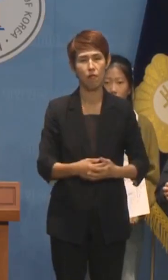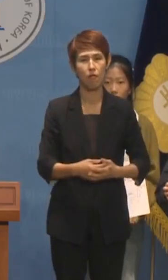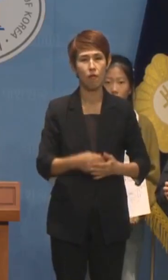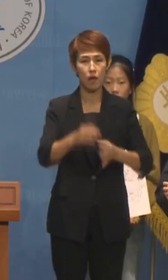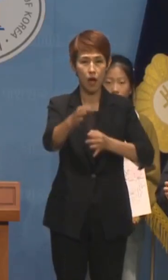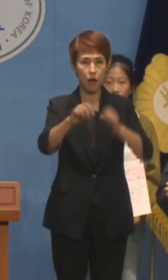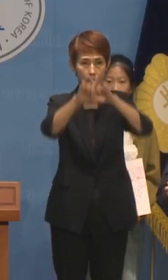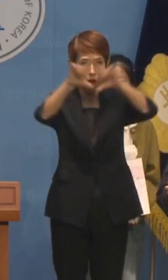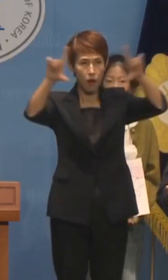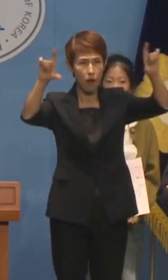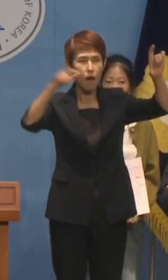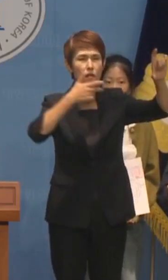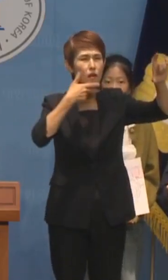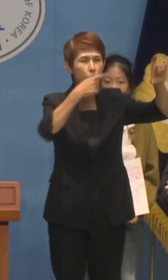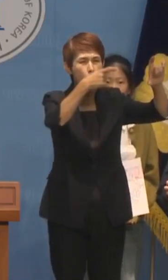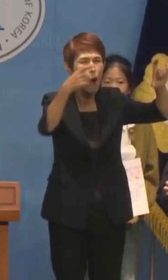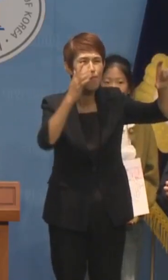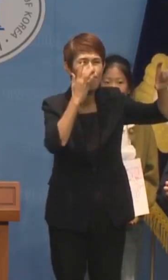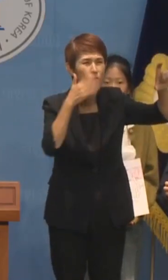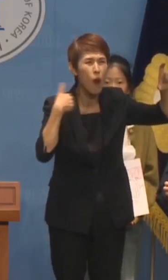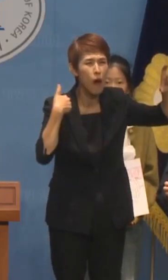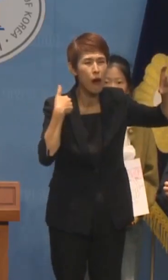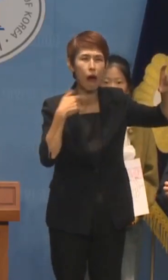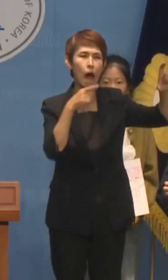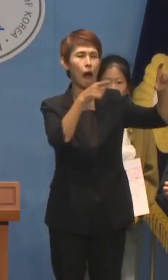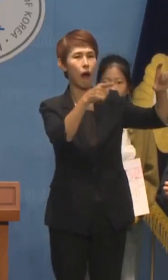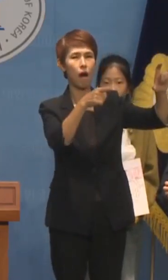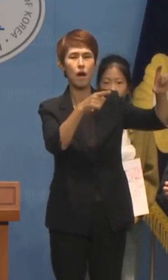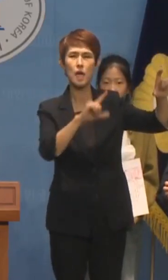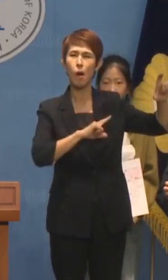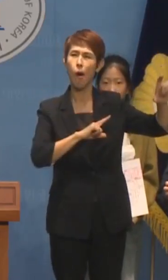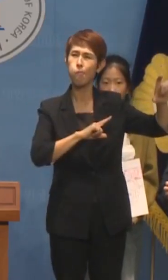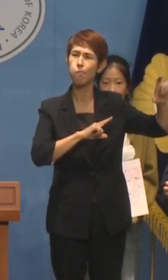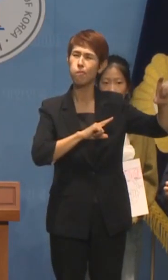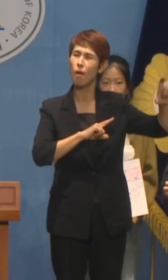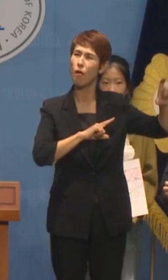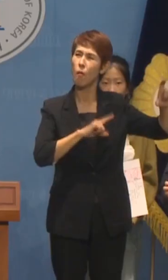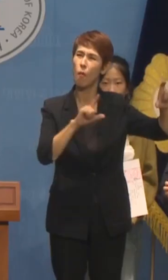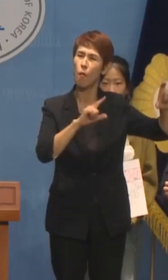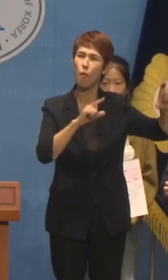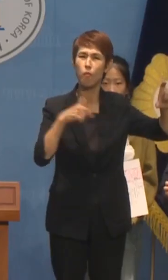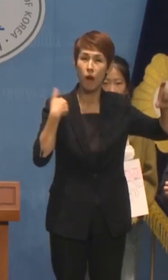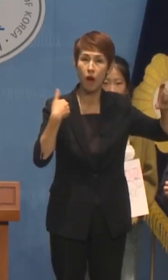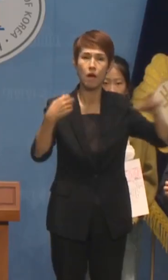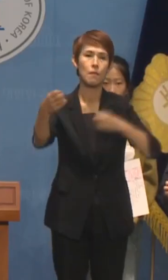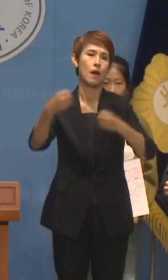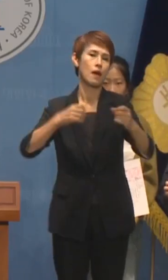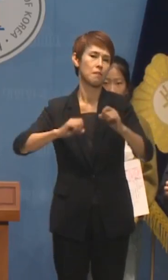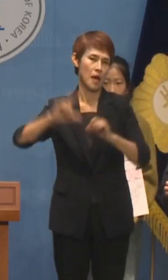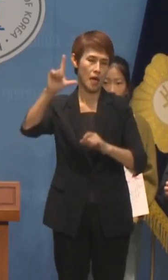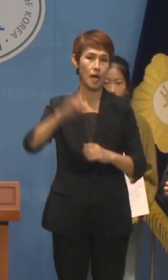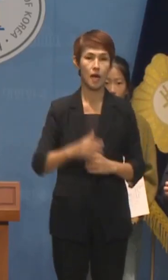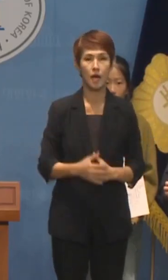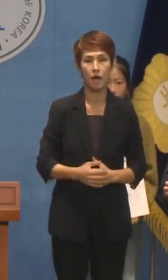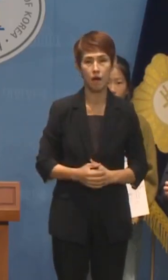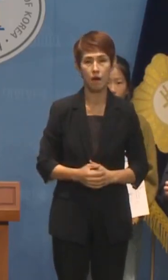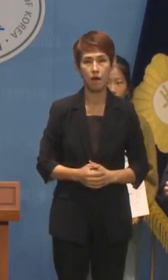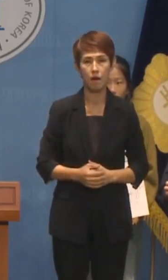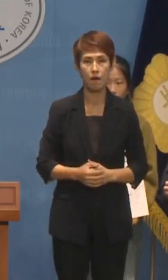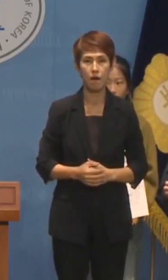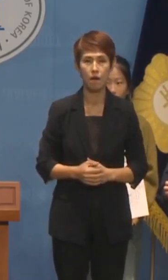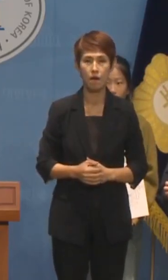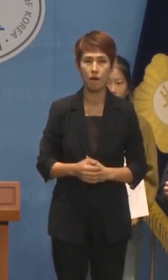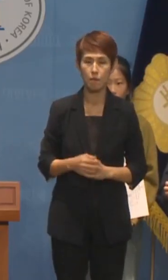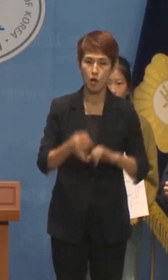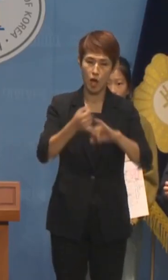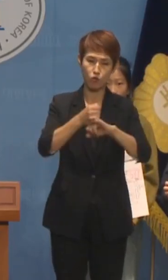가게인지 몰랐다는 사람, 다시 가고 싶어도 가게 이름을 설명할 수 없었다는 사람이 많았습니다. 심부름이나